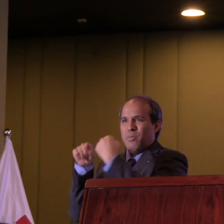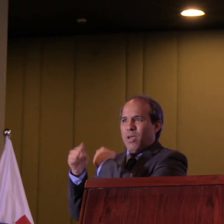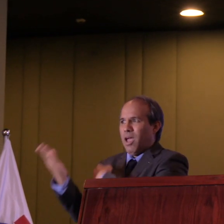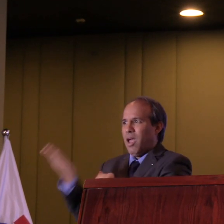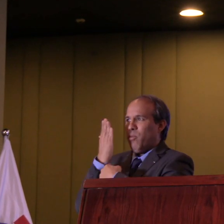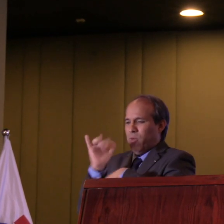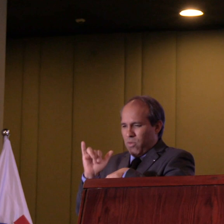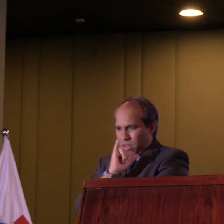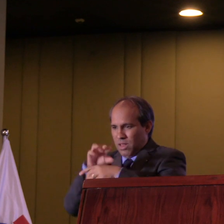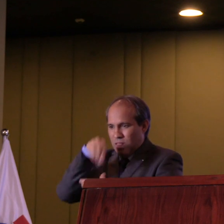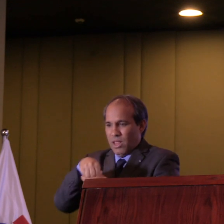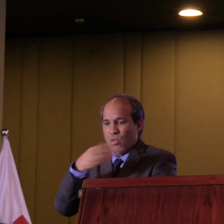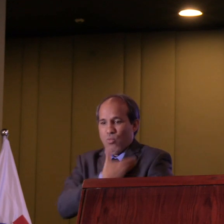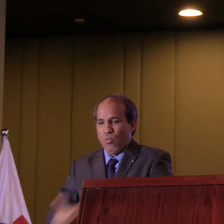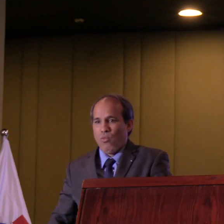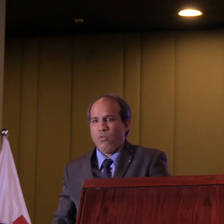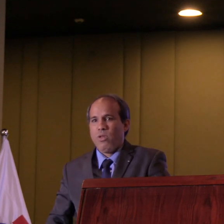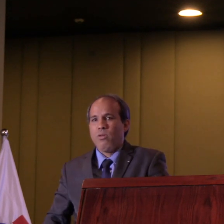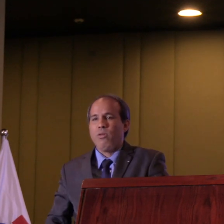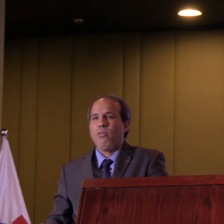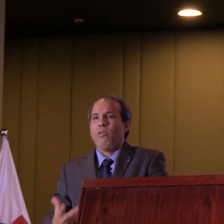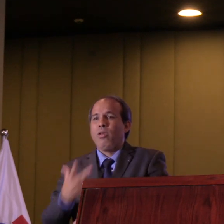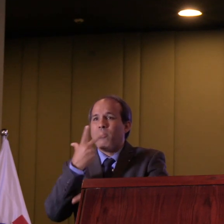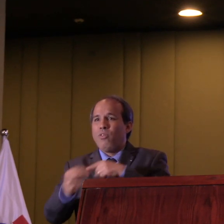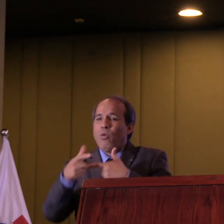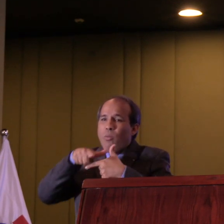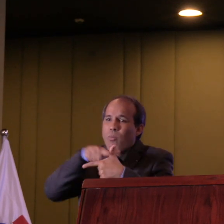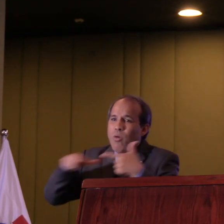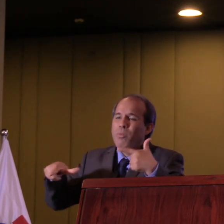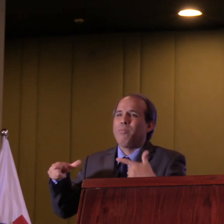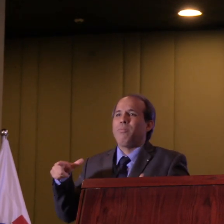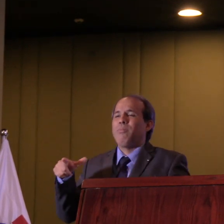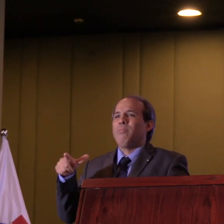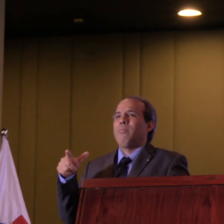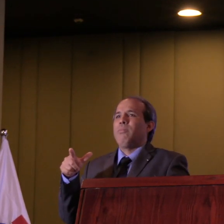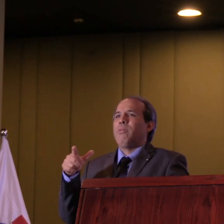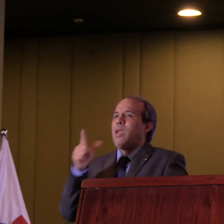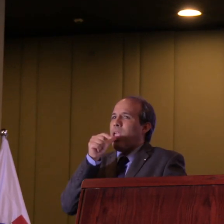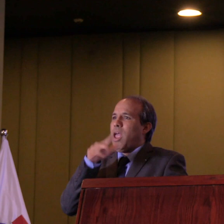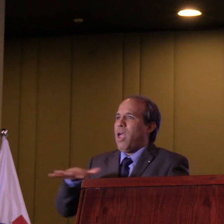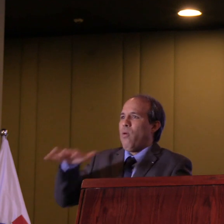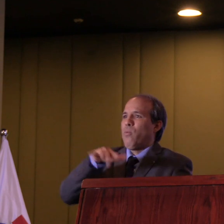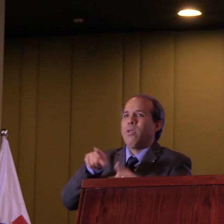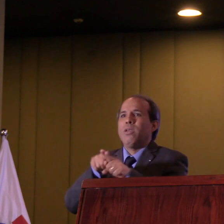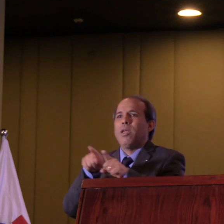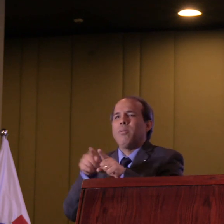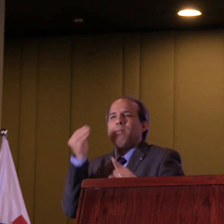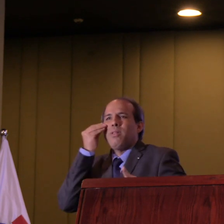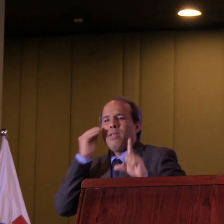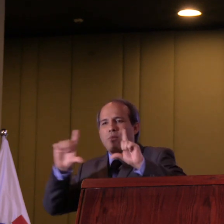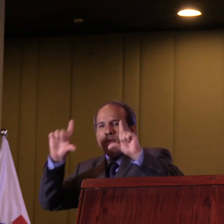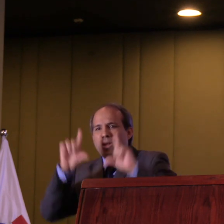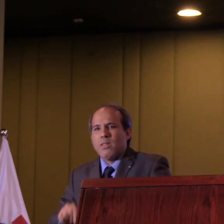estratégia de governo no enfrentamento da crise hídrica, bem como para minimizar os impactos